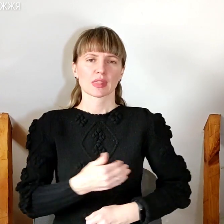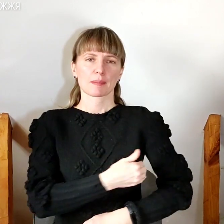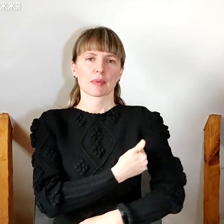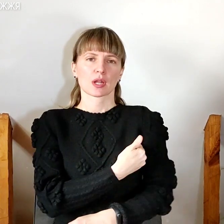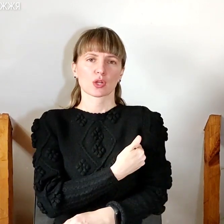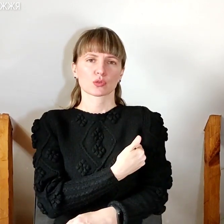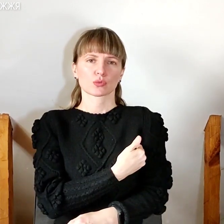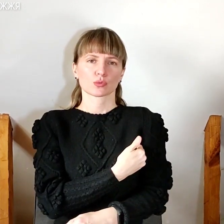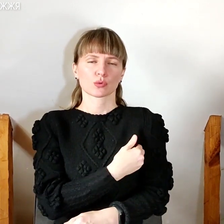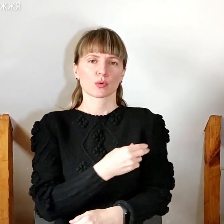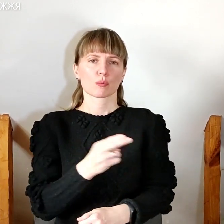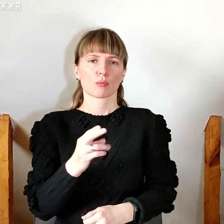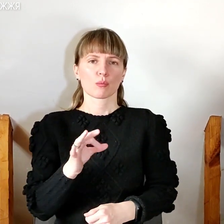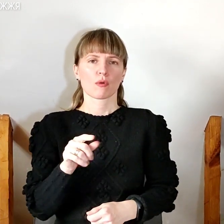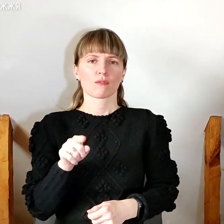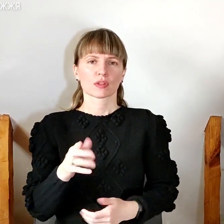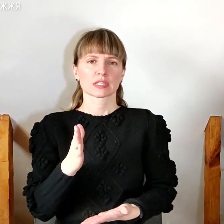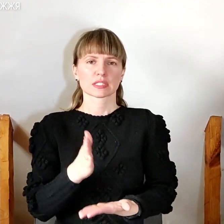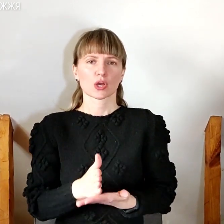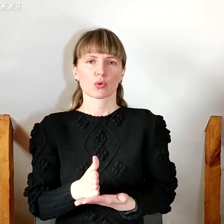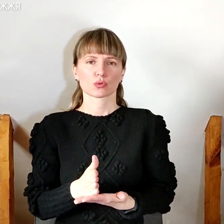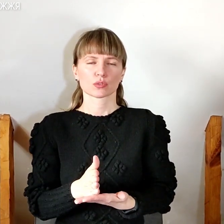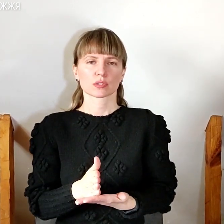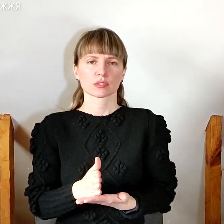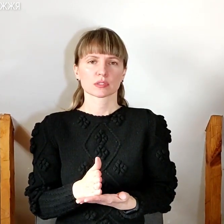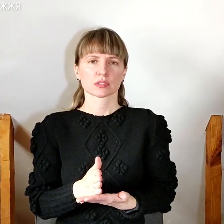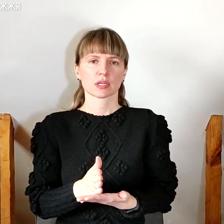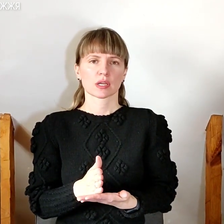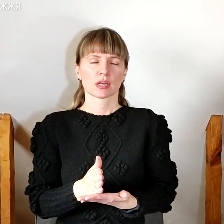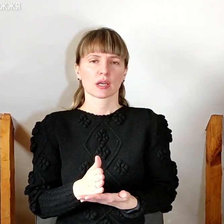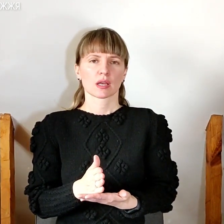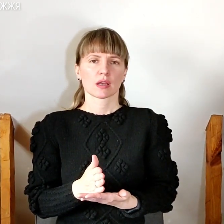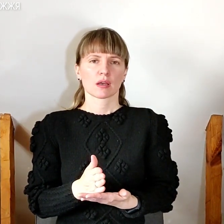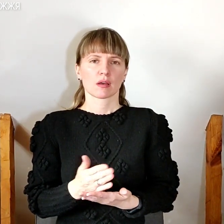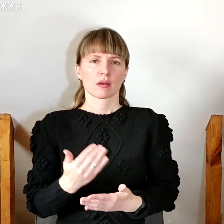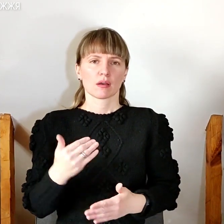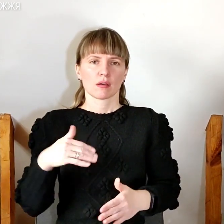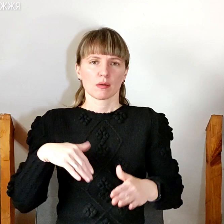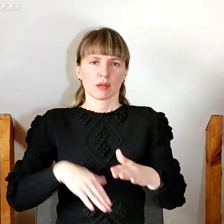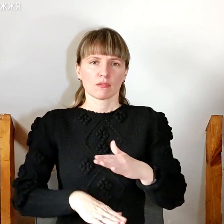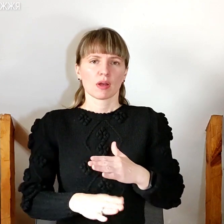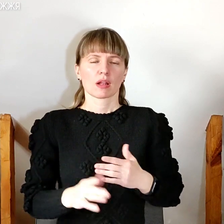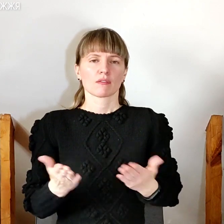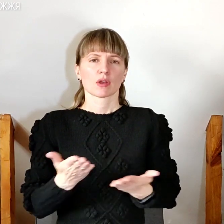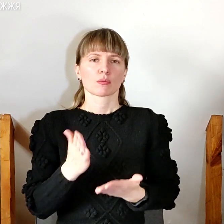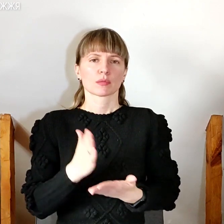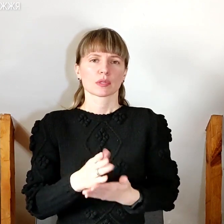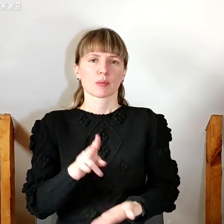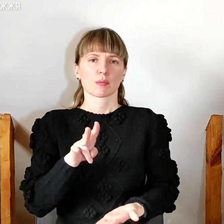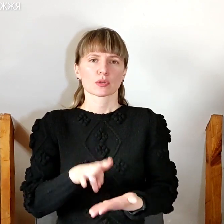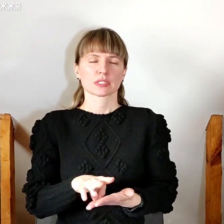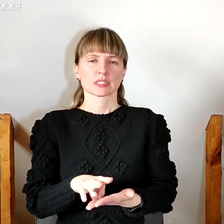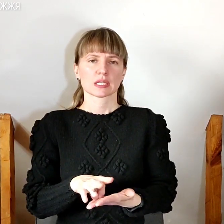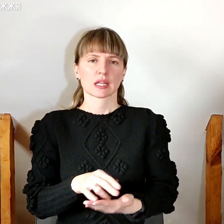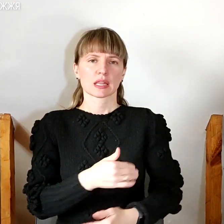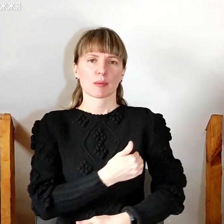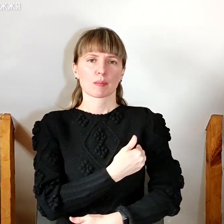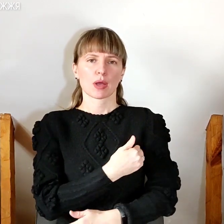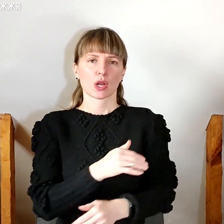температурного, бо вони знаходяться в колоїзі, в якому є постійна температура, і